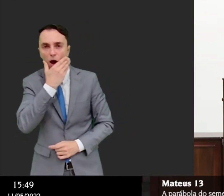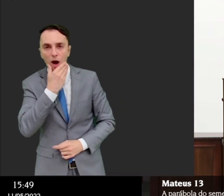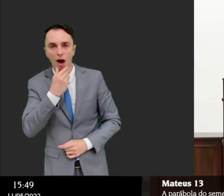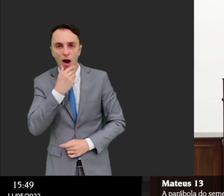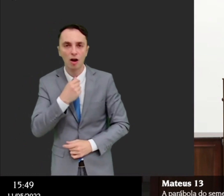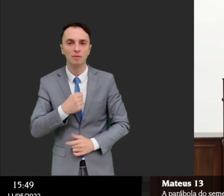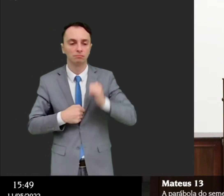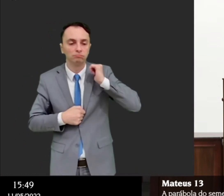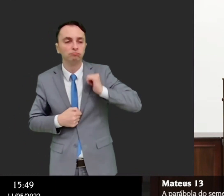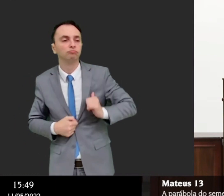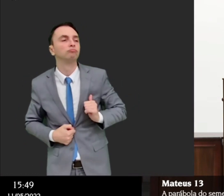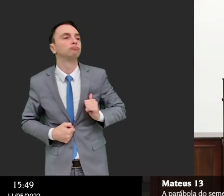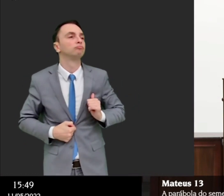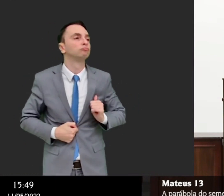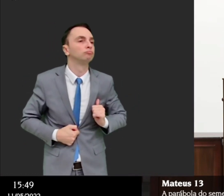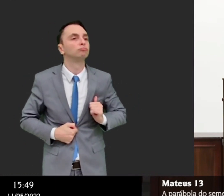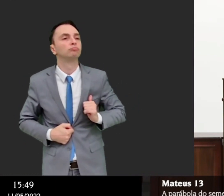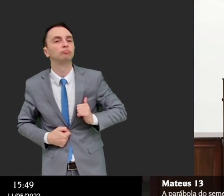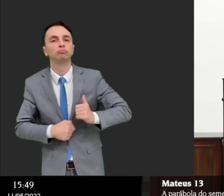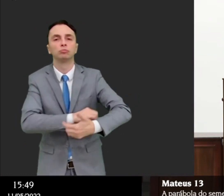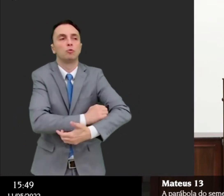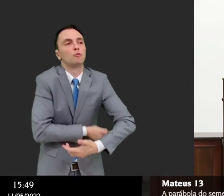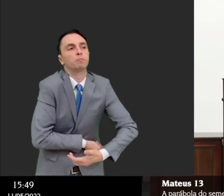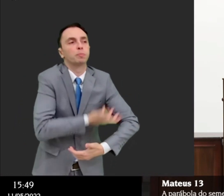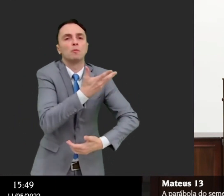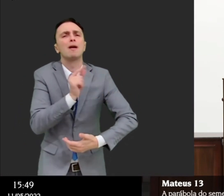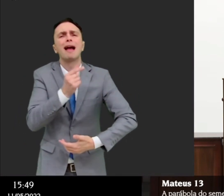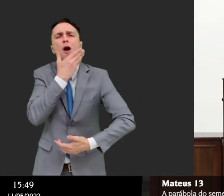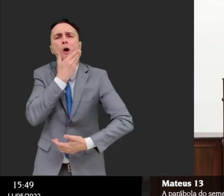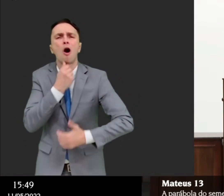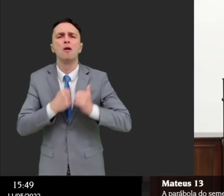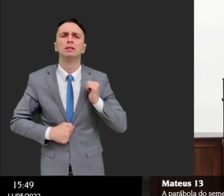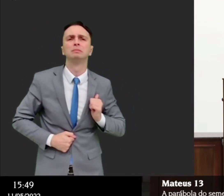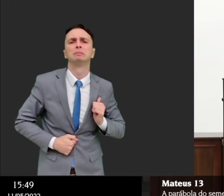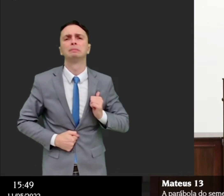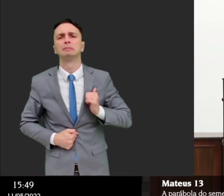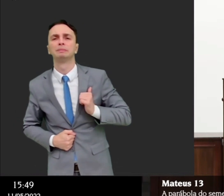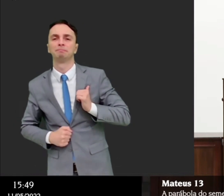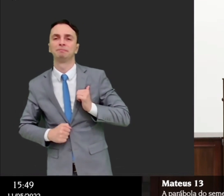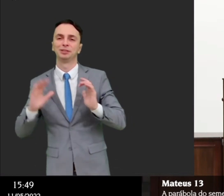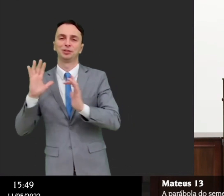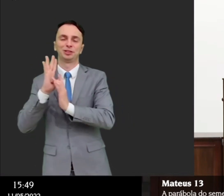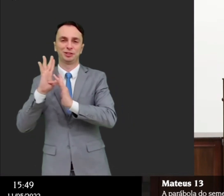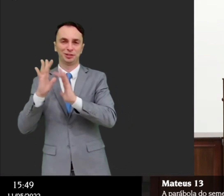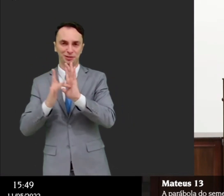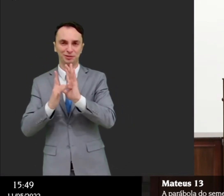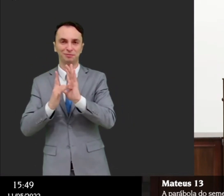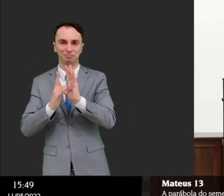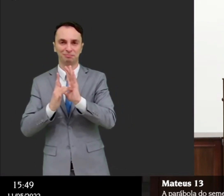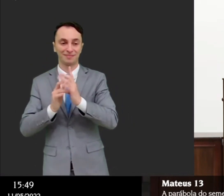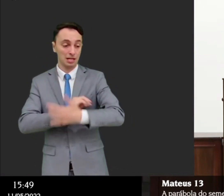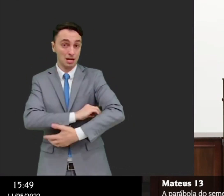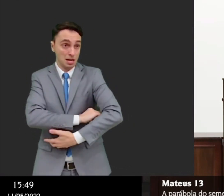o semeador aqui é nosso Senhor Jesus Cristo. E a semente é a